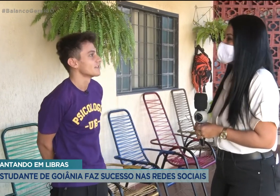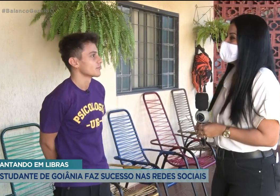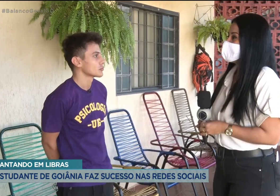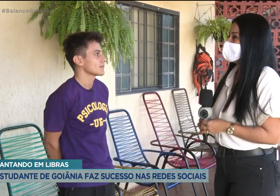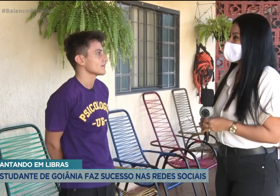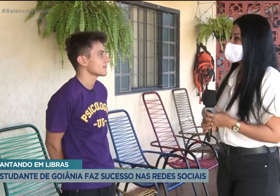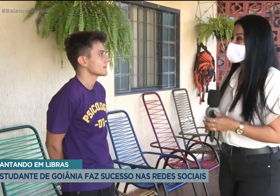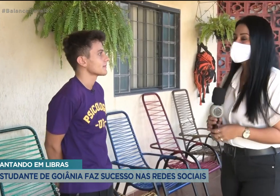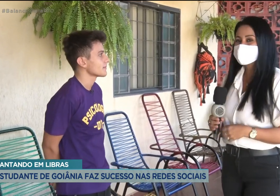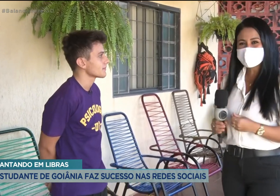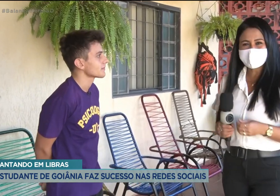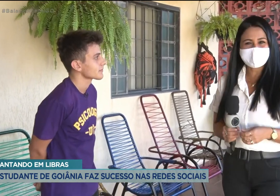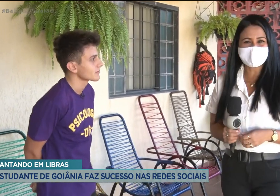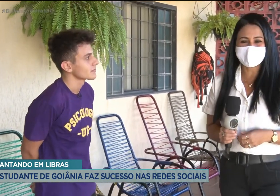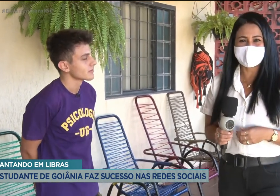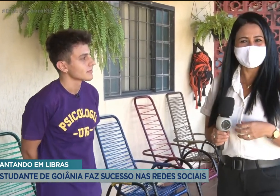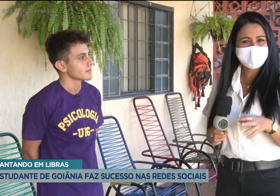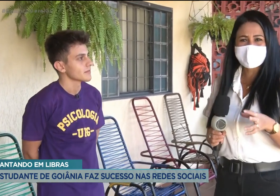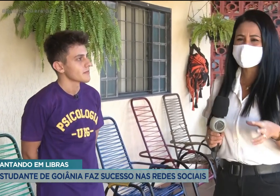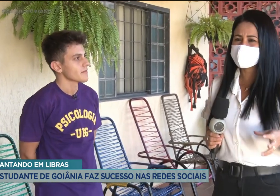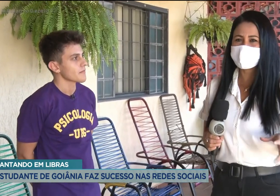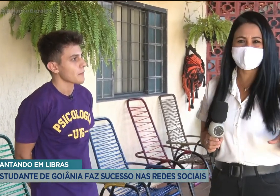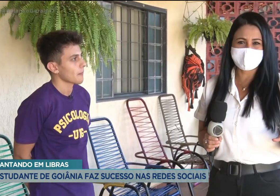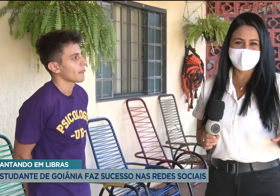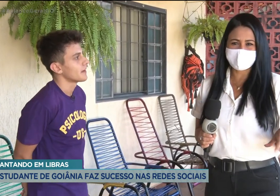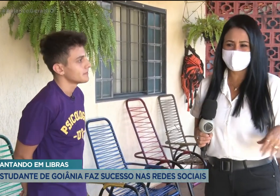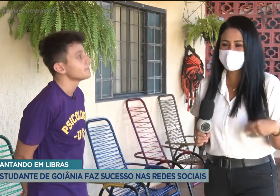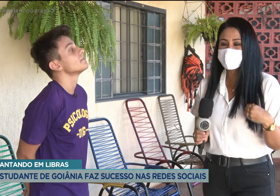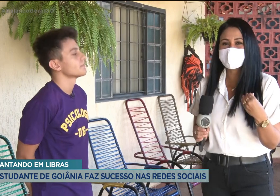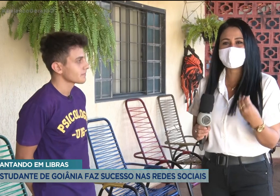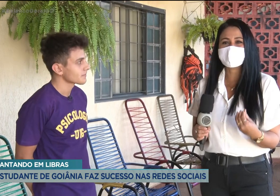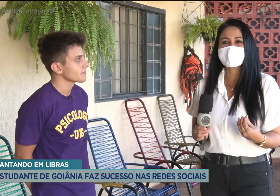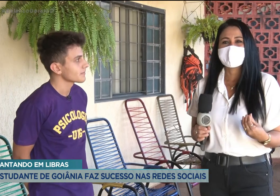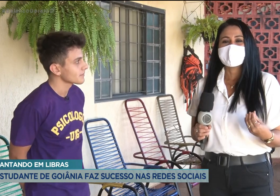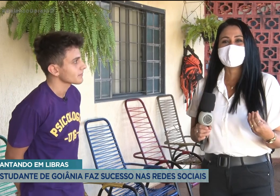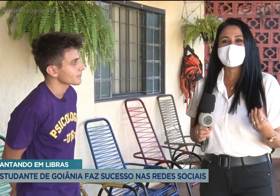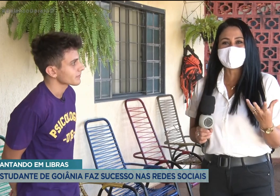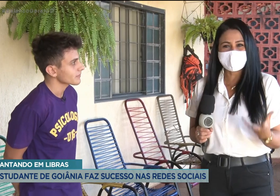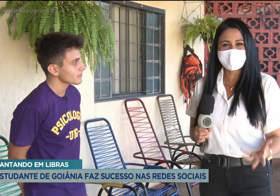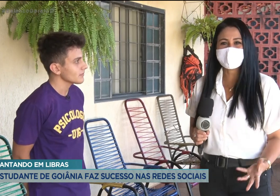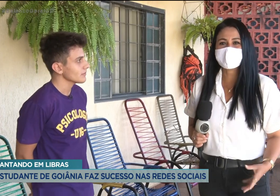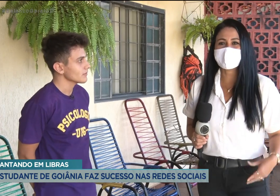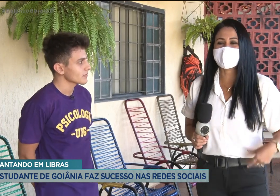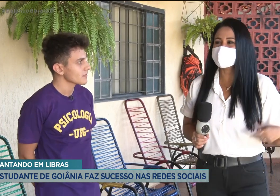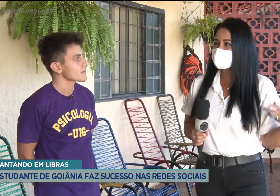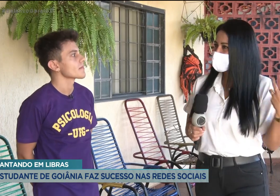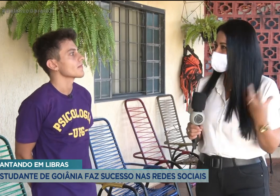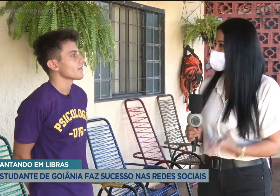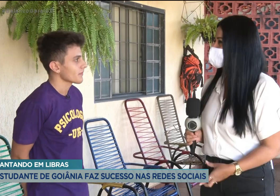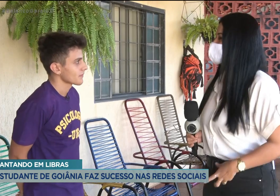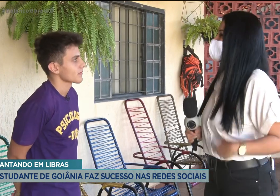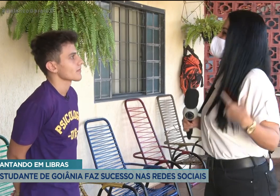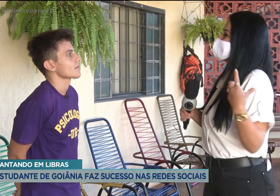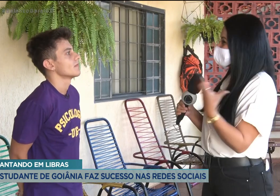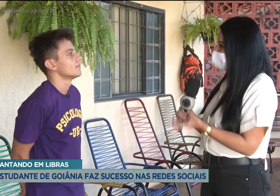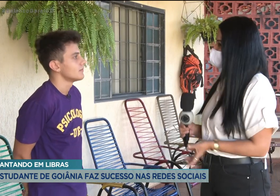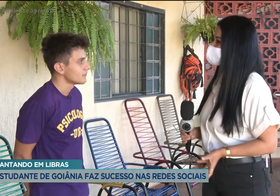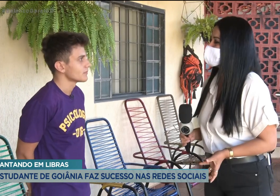Sim E essa inclusão tem que ser trabalhada em todas as mídias mesmo Inclusive nas redes sociais, na música, na dança